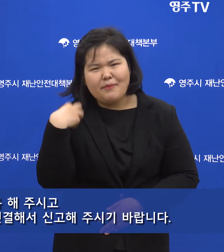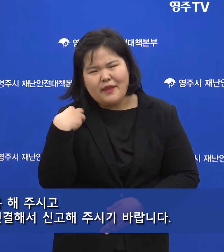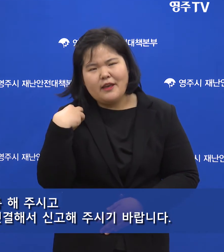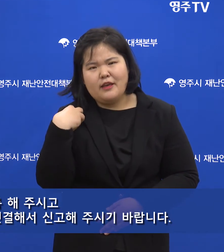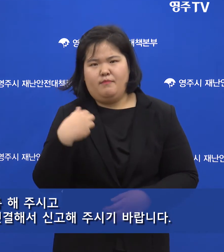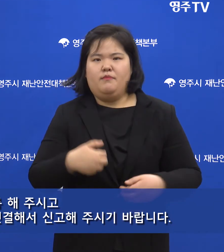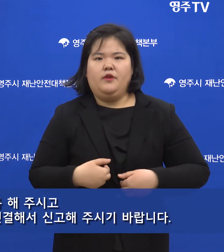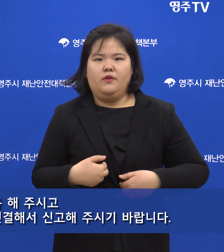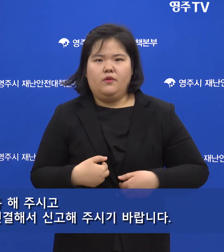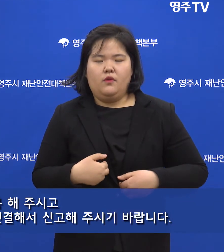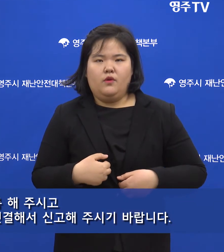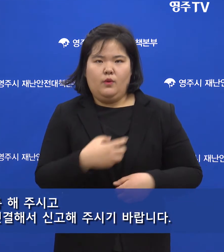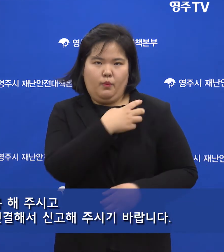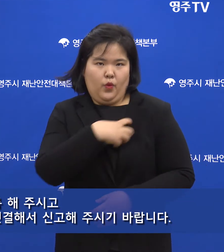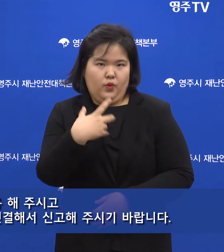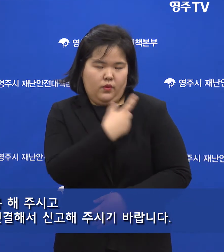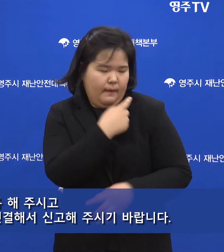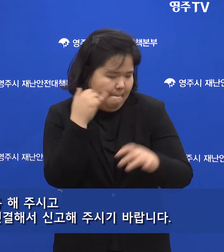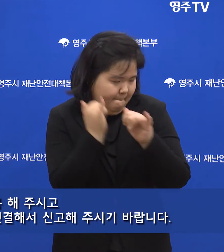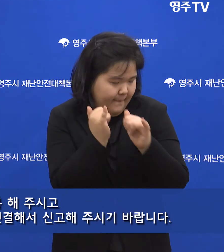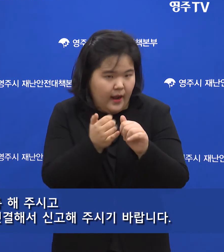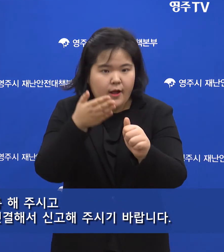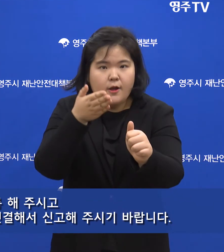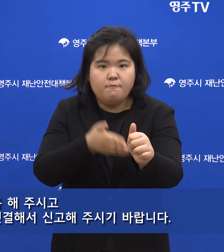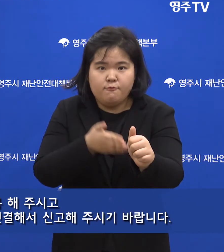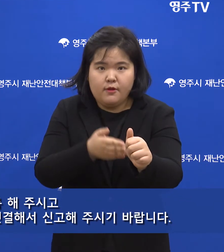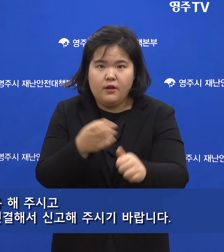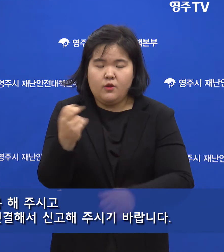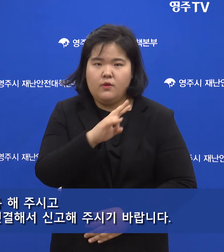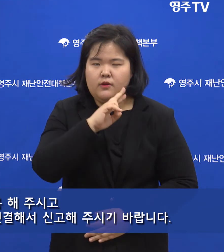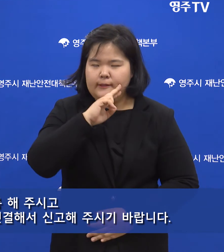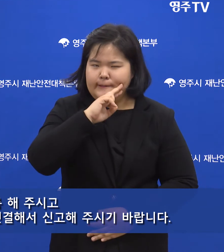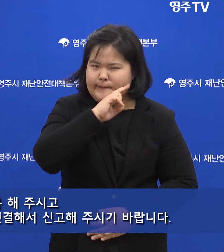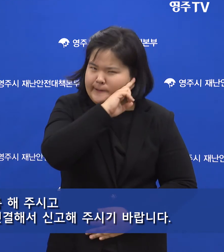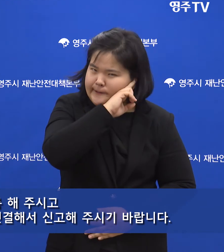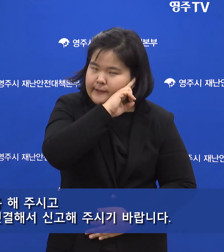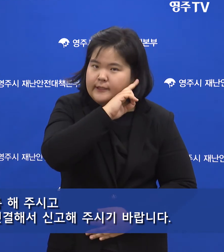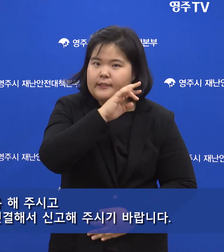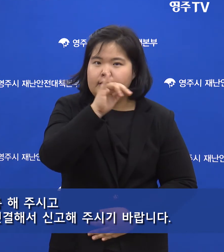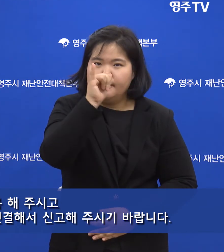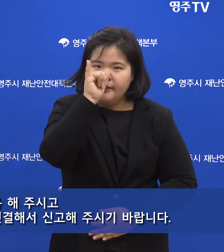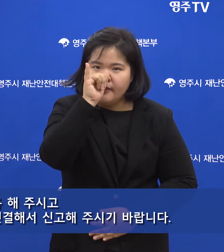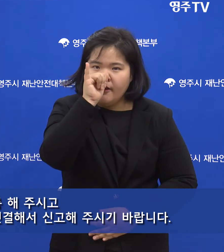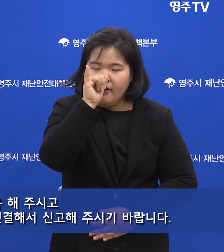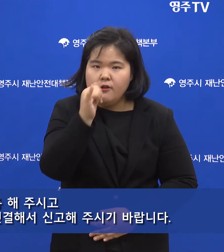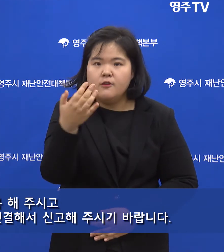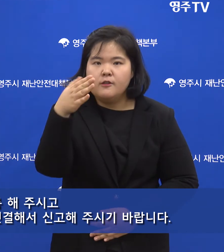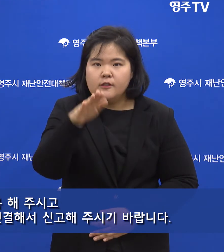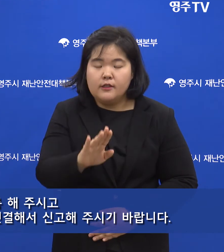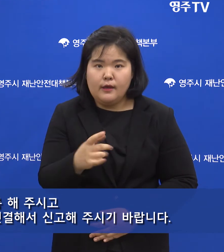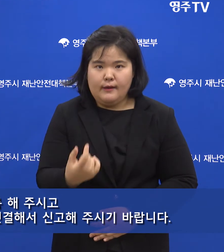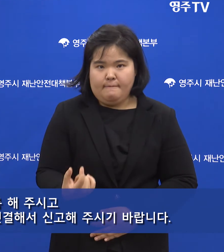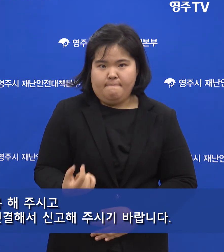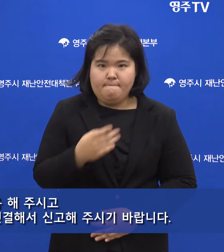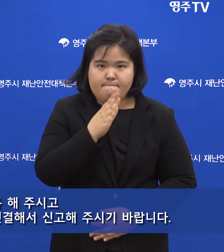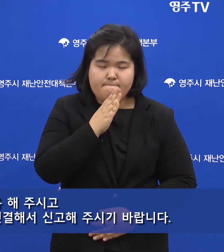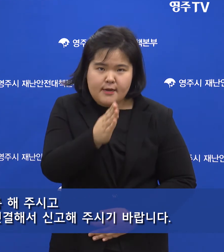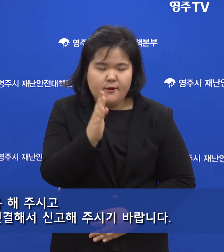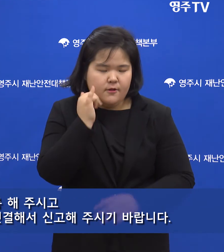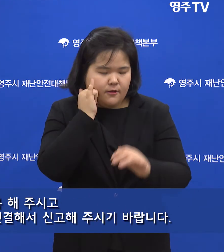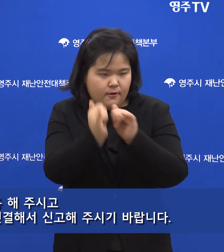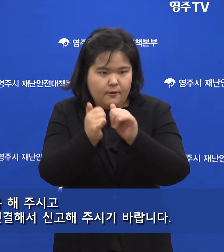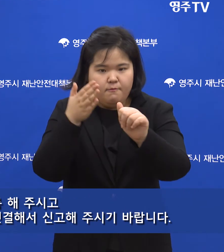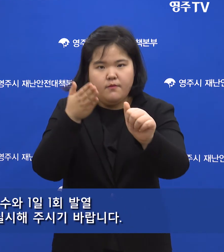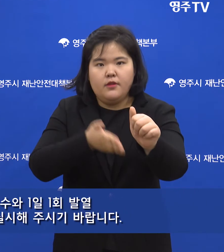긴밀히 소통이 되도록 해 주시고, 의심 증상이 발생하거나 하면 즉시 연결을 해서 신고해